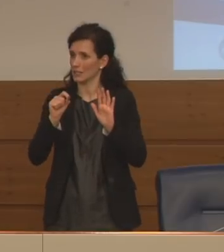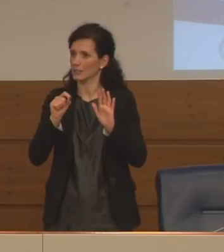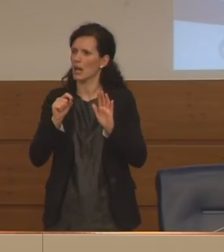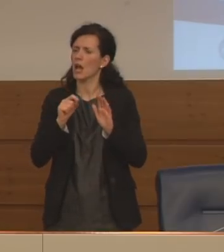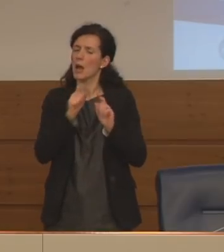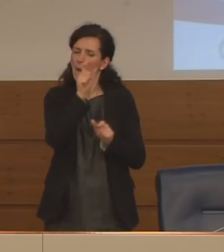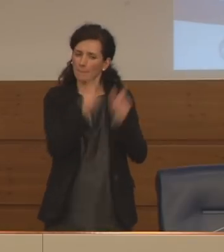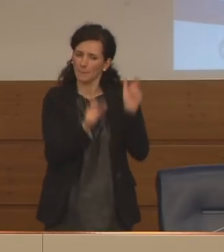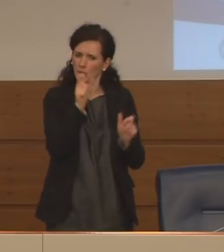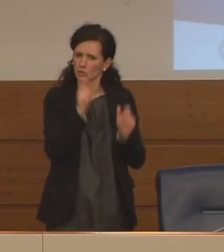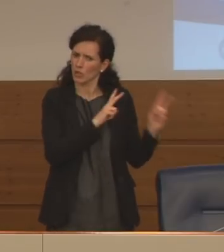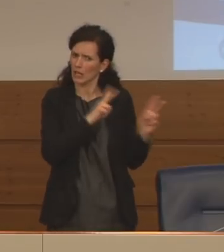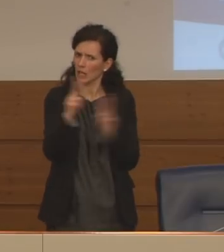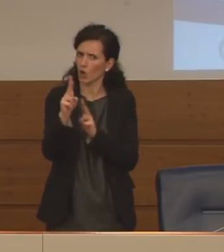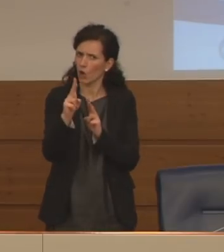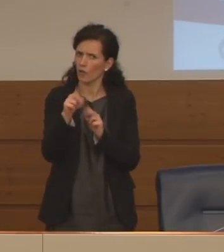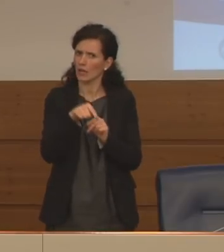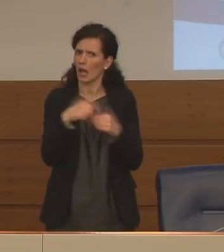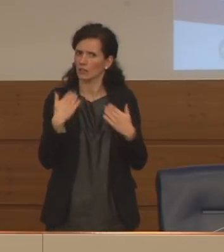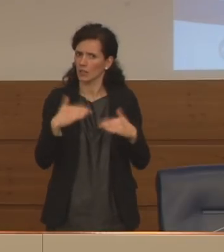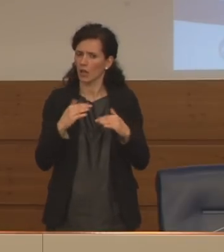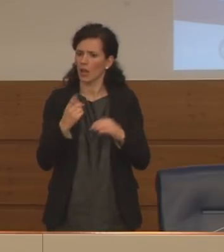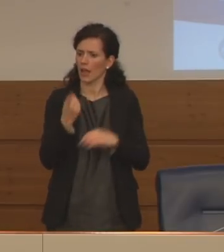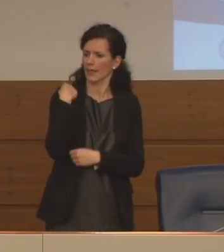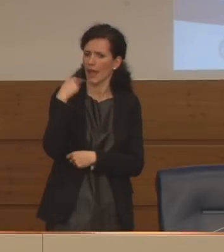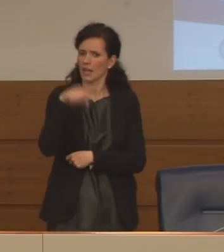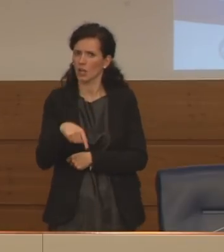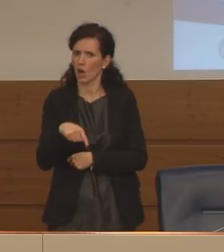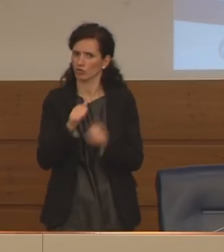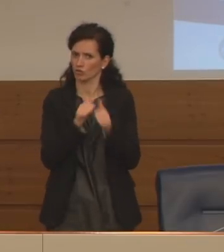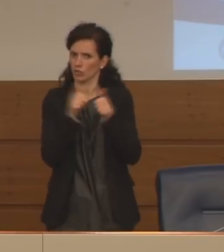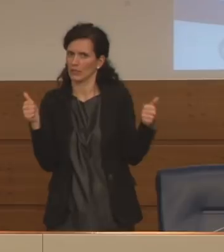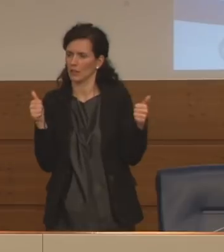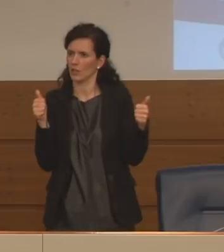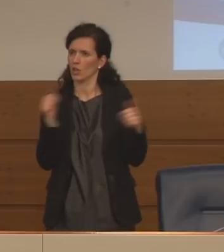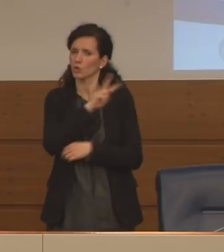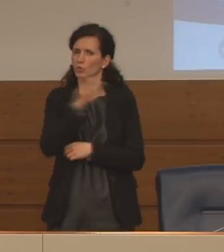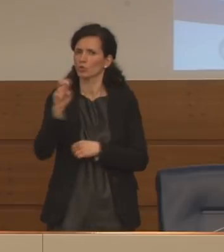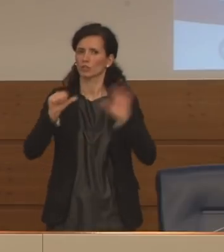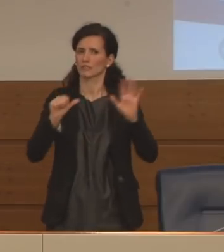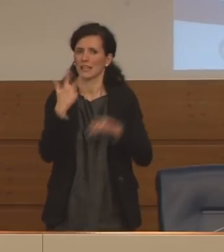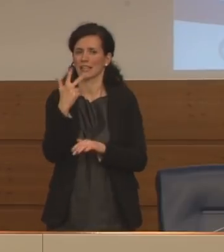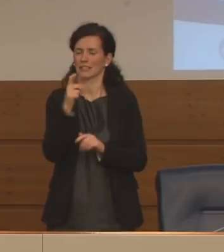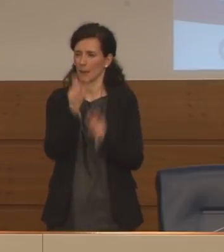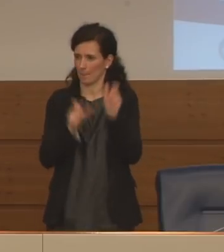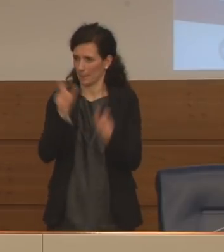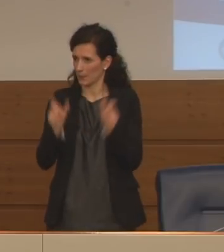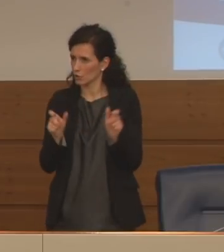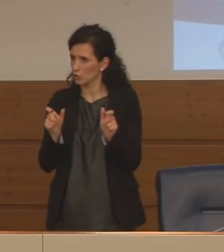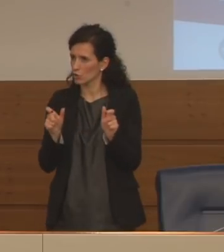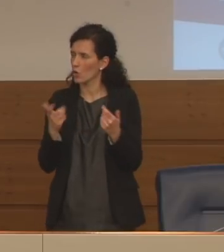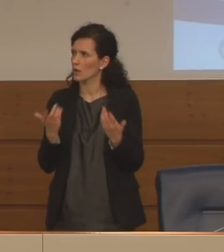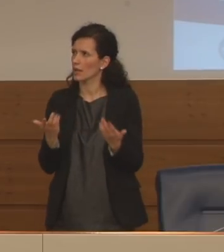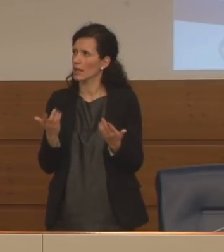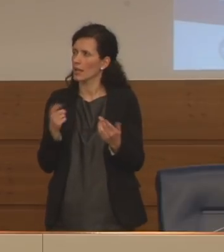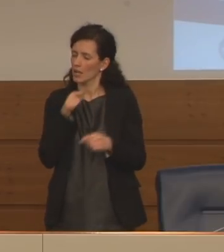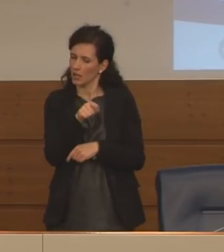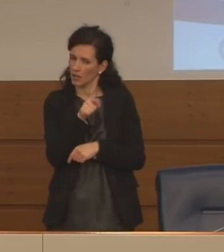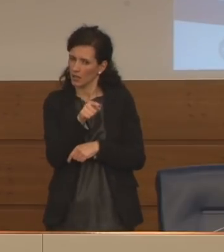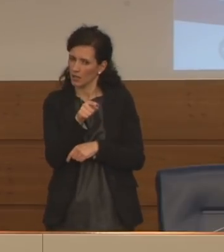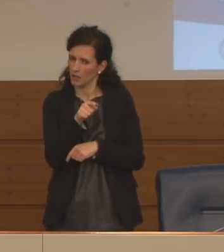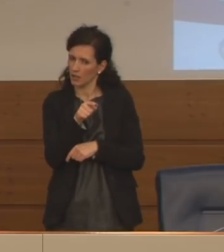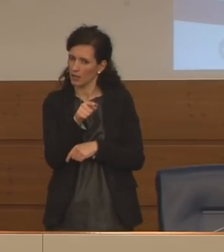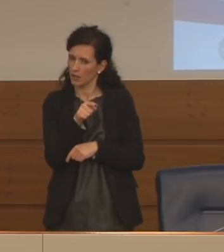stanno facendo la differenza tra ieri e oggi sono solo 263 persone mi chiedo questo numero